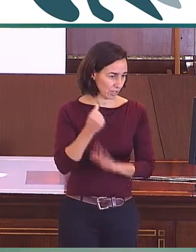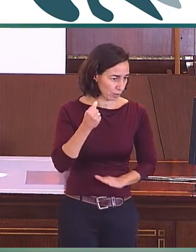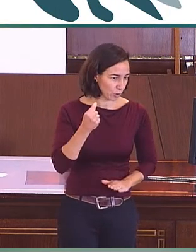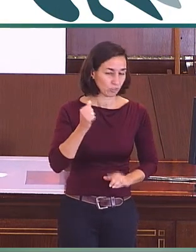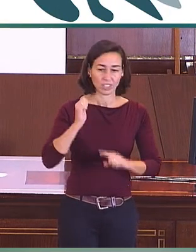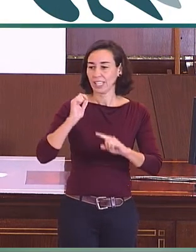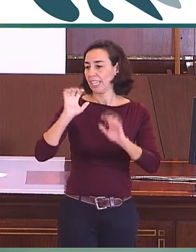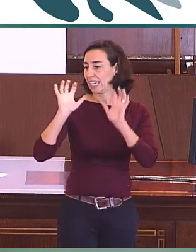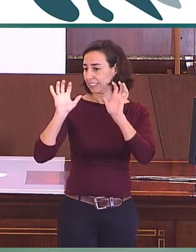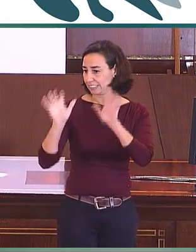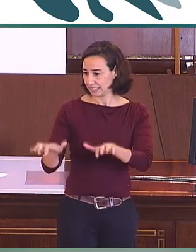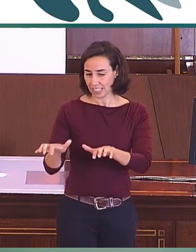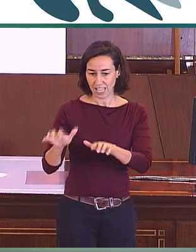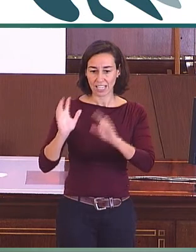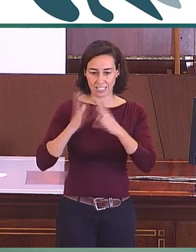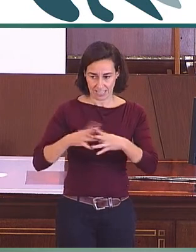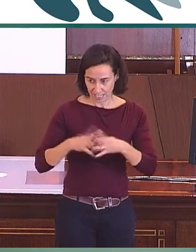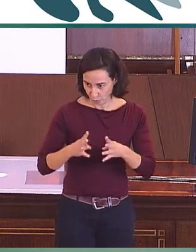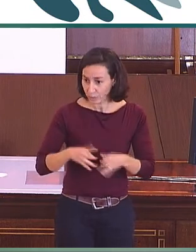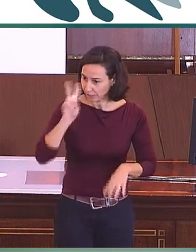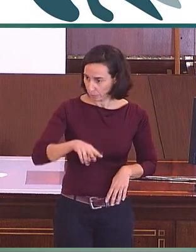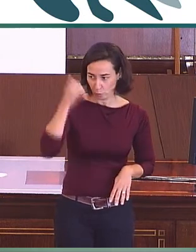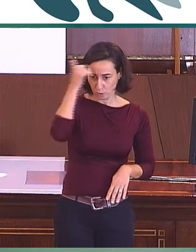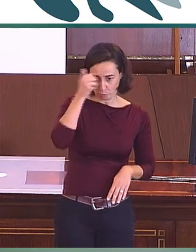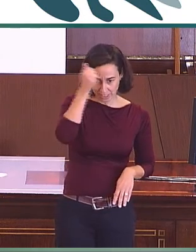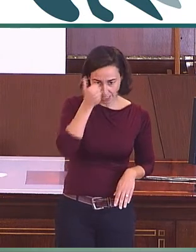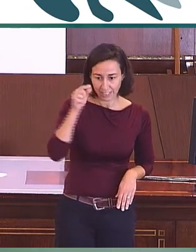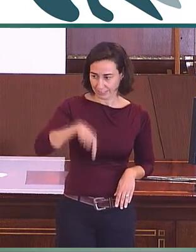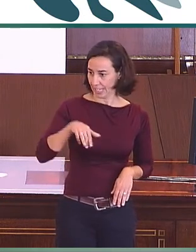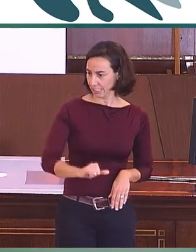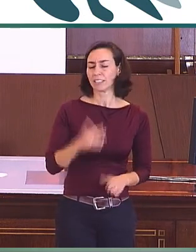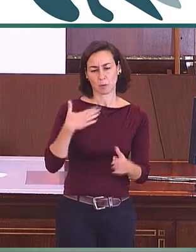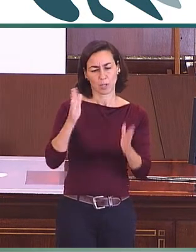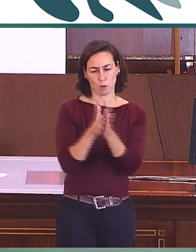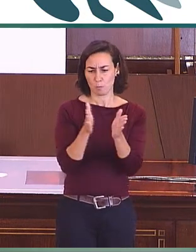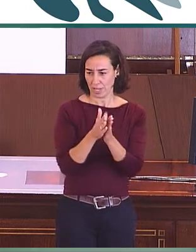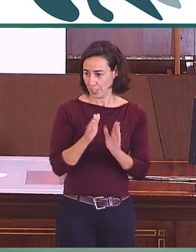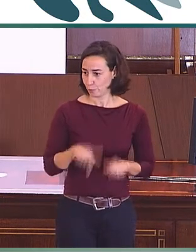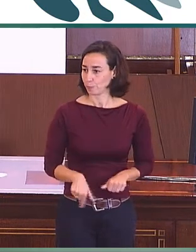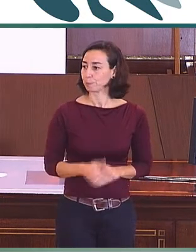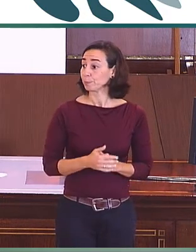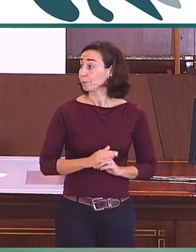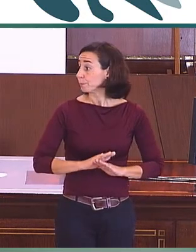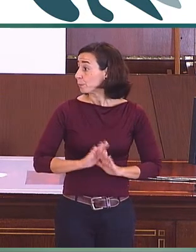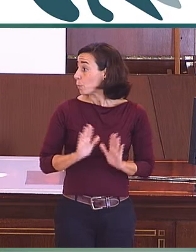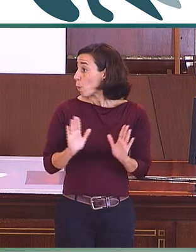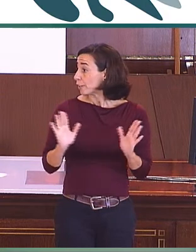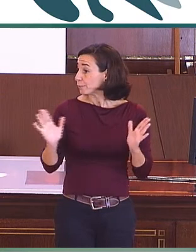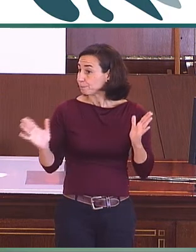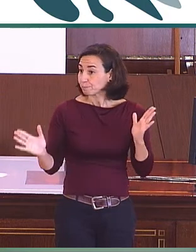y León a Luis Miguel Jiménez que también está con nosotros y que somos buenos amigos y buenos compañeros bueno pues he agradecido a todo el mundo